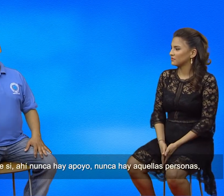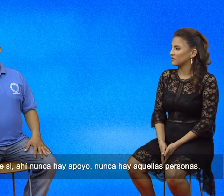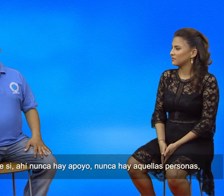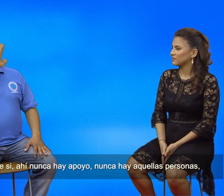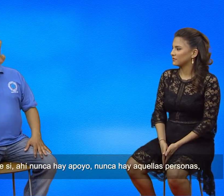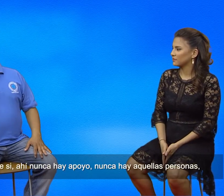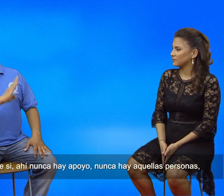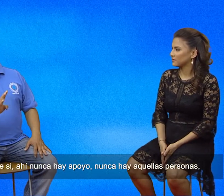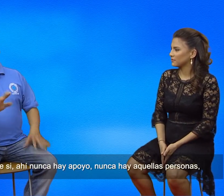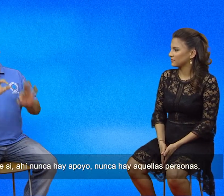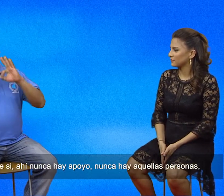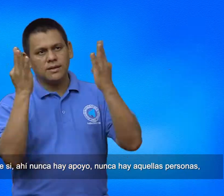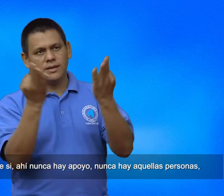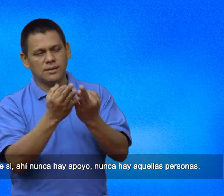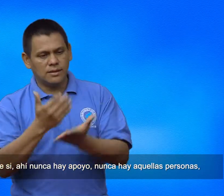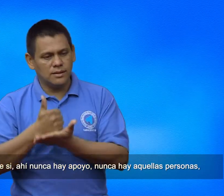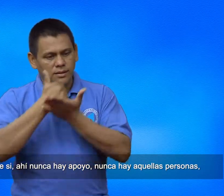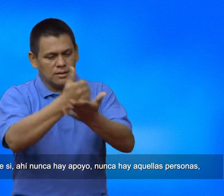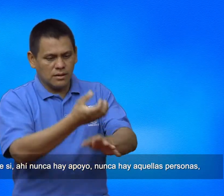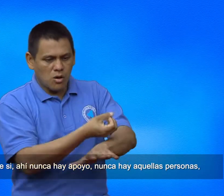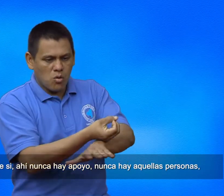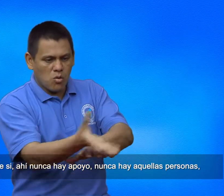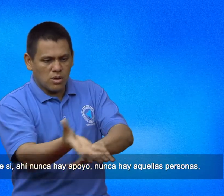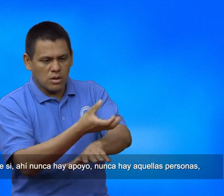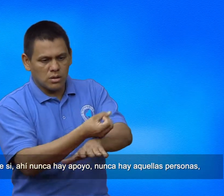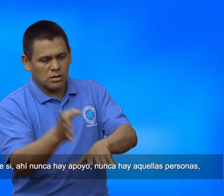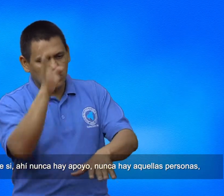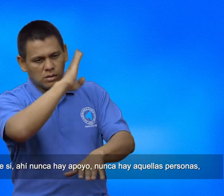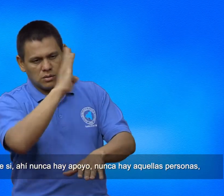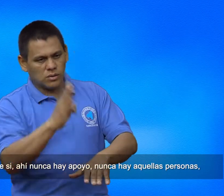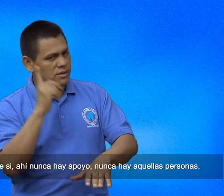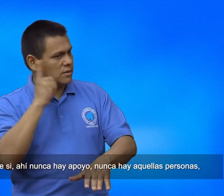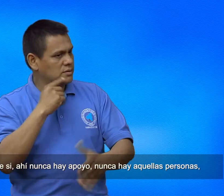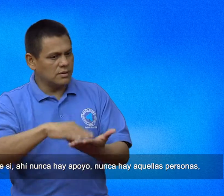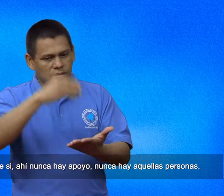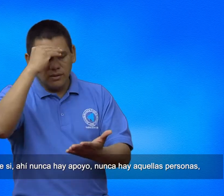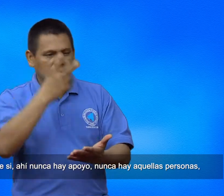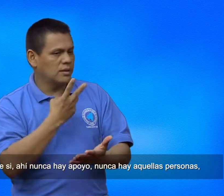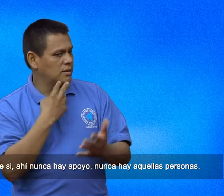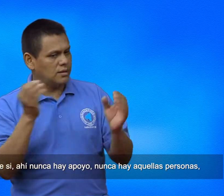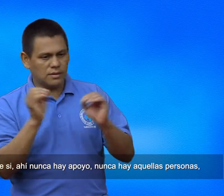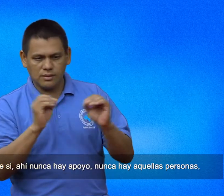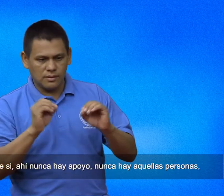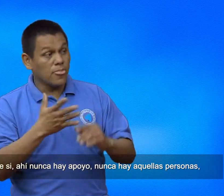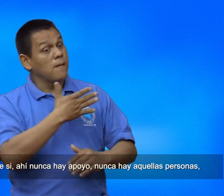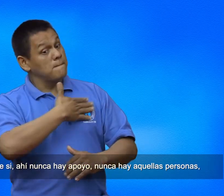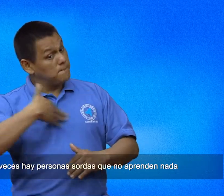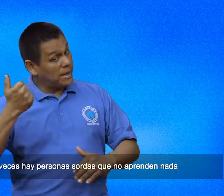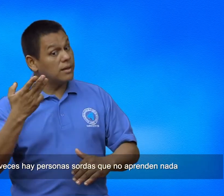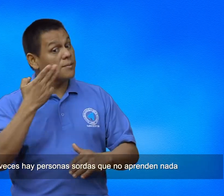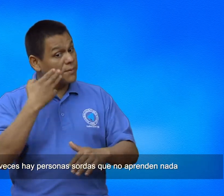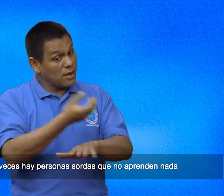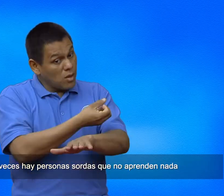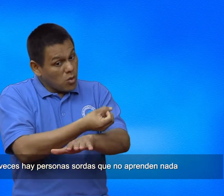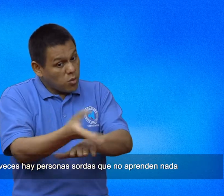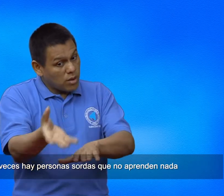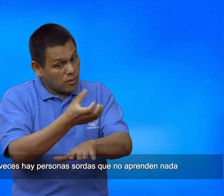claro que sí hay nunca hay apoyo nunca hay aquella persona las personas sordas que no aprenden nada